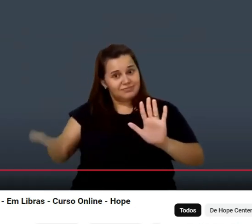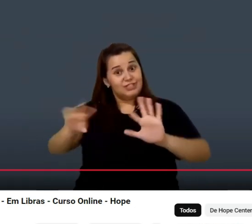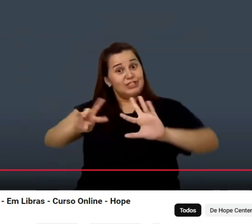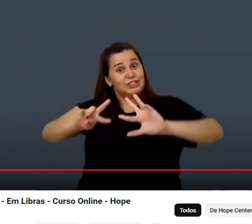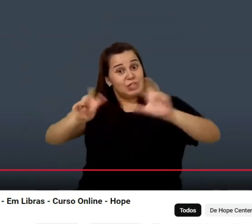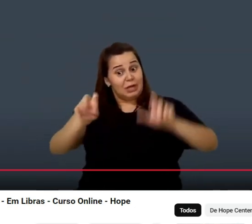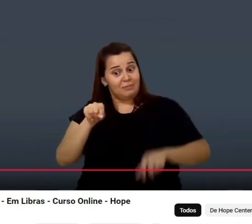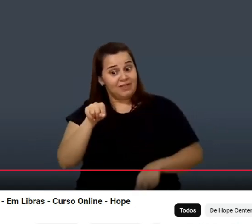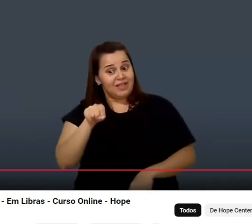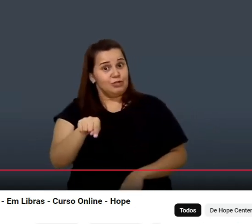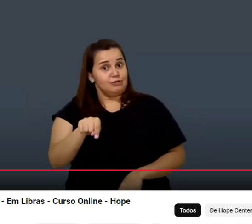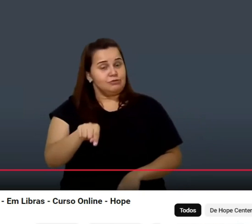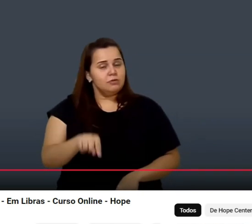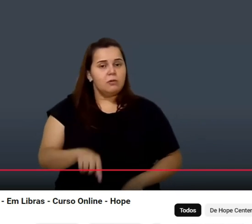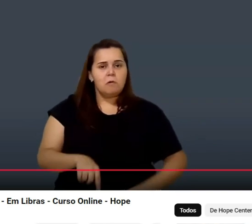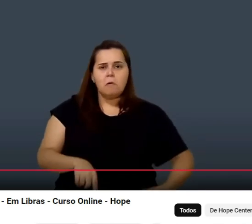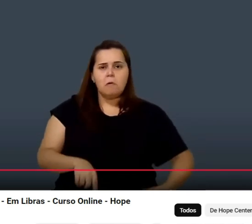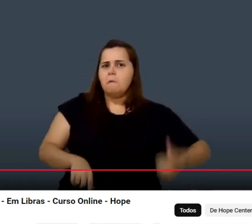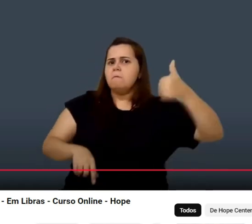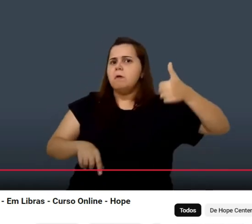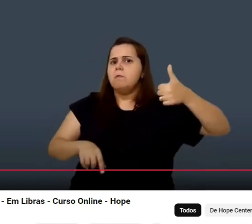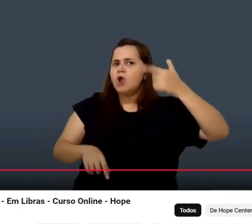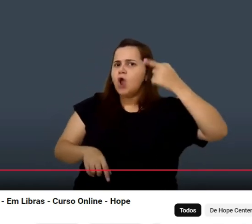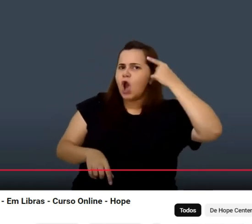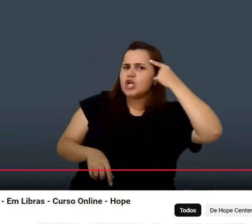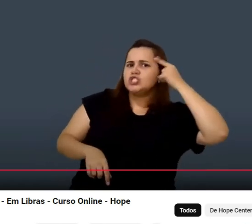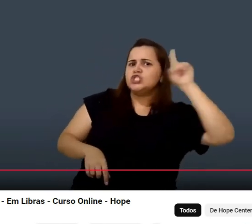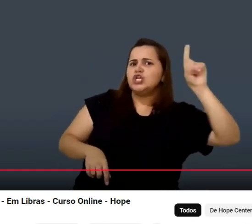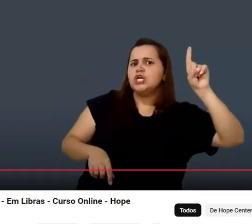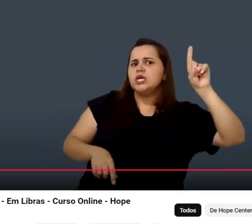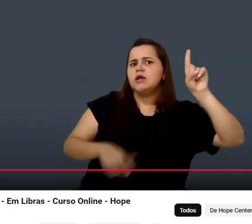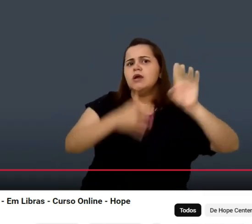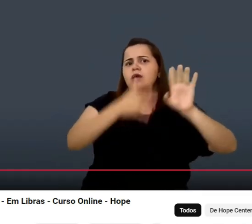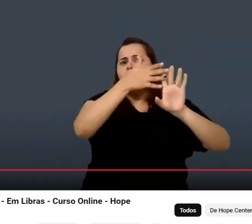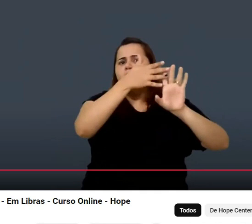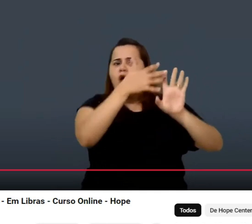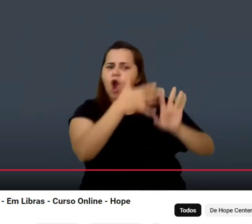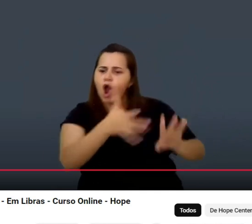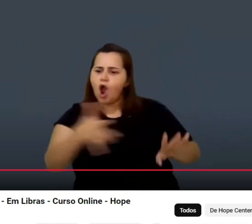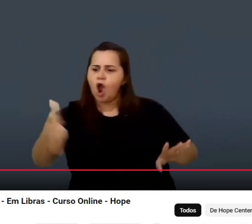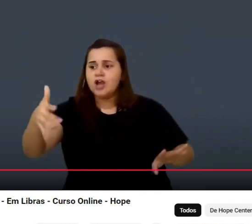1, versículos até tudo aquilo que a gente viu.